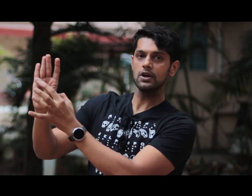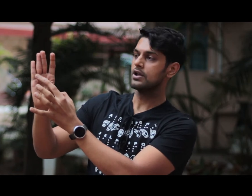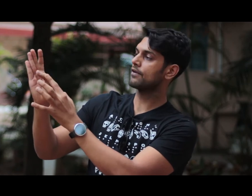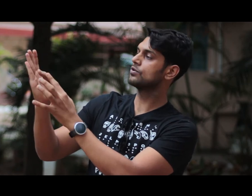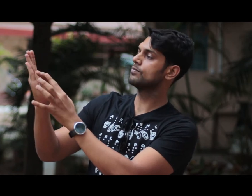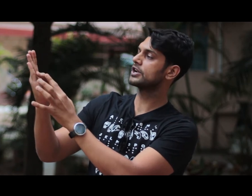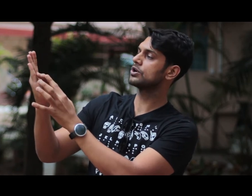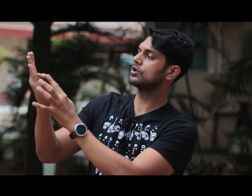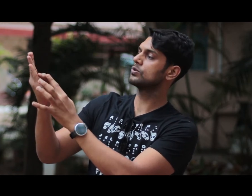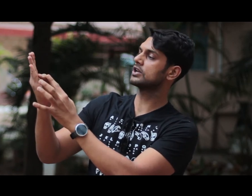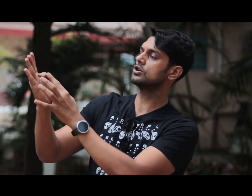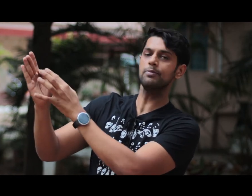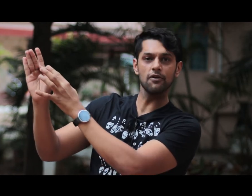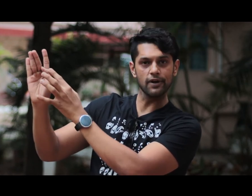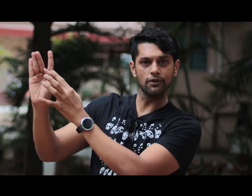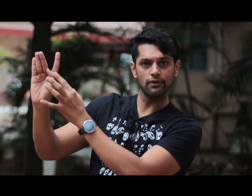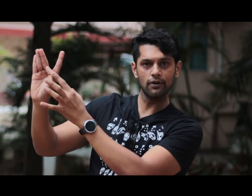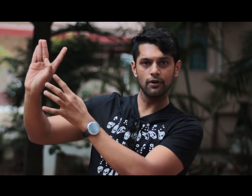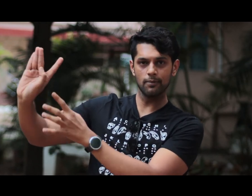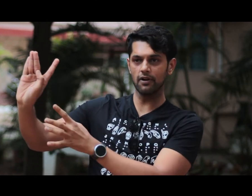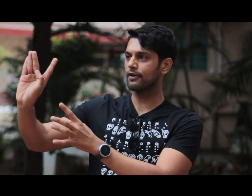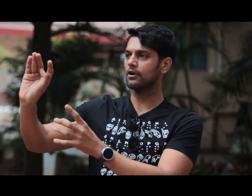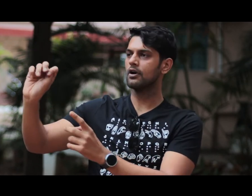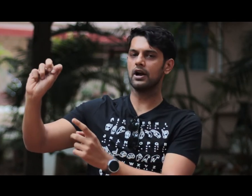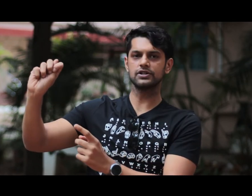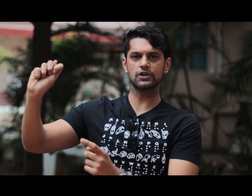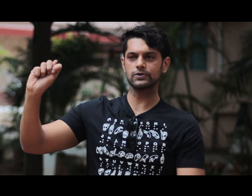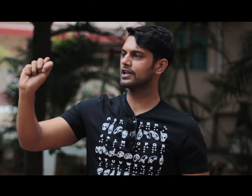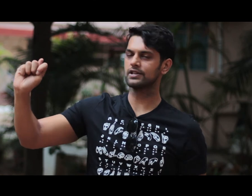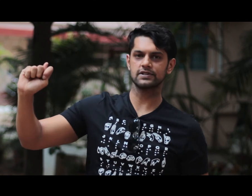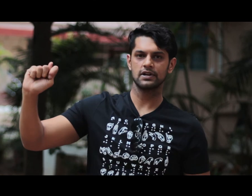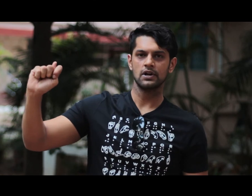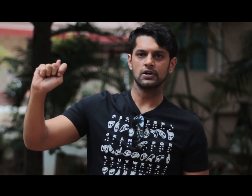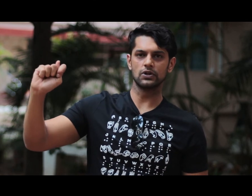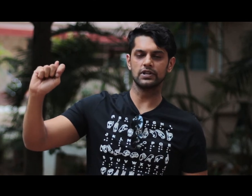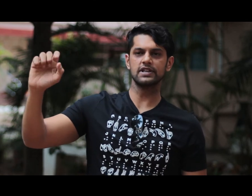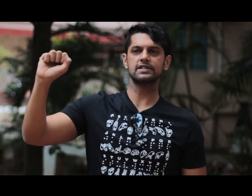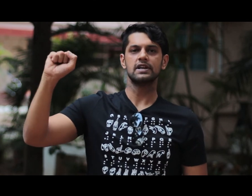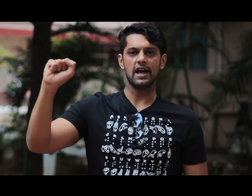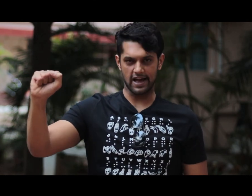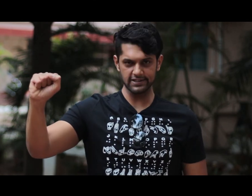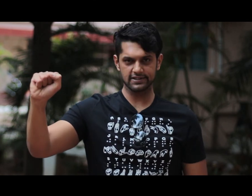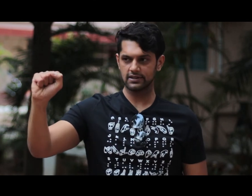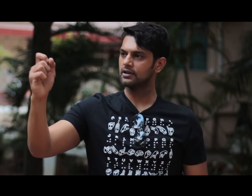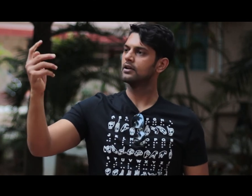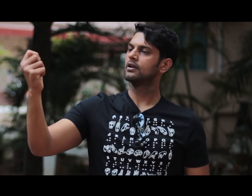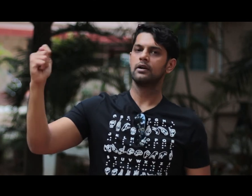ಯು ಹ್ಯಾವ್ ಟು ಮೇಕ್ ಶೋರ್ ಯು ಟಚ್ ಯುವರ್ ಮಿಡಲ್ ಫಿಂಗರ್ ಮಿಡಲ್ ಫಿಂಗರ್ ಅಂಡ್ ಜಸ್ಟ್ ಕ್ಲೋಸ್ ಇಟ್ ಲೈಕ್ ದಿಸ್ ಸೊ ದಿಸ್ ಇಸ್ ಎಸ್